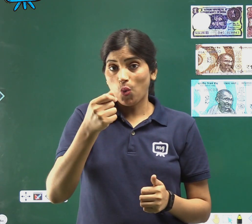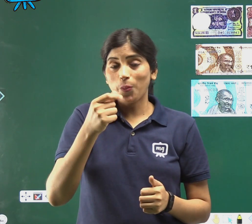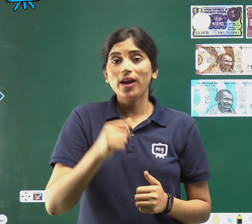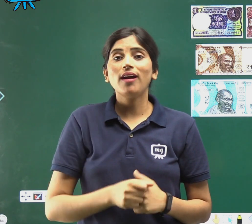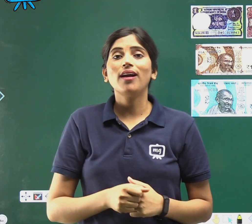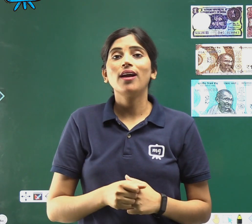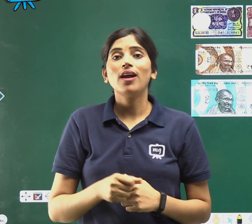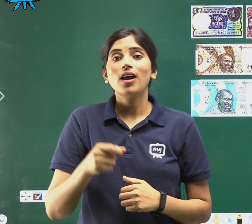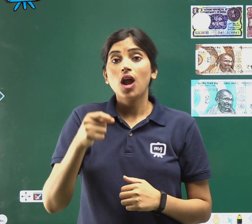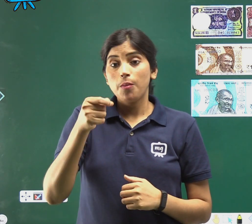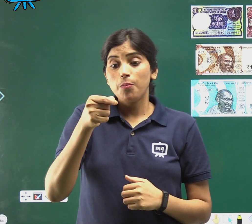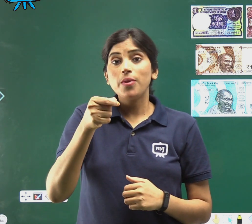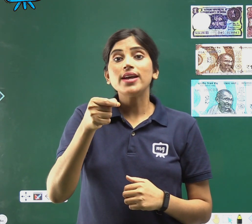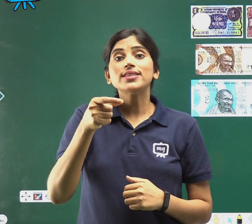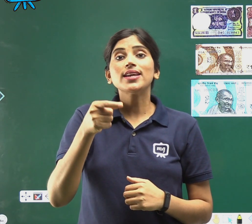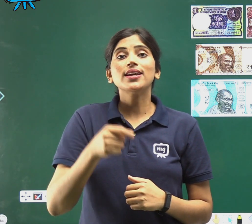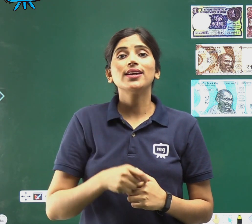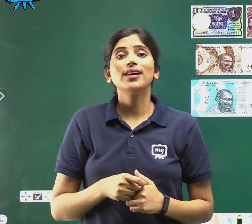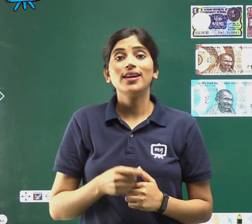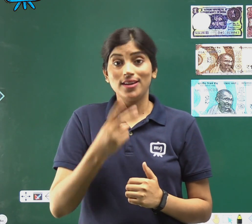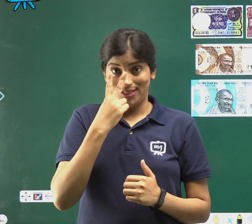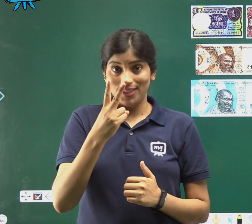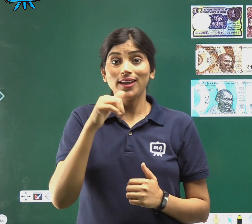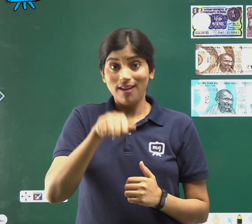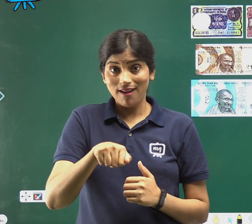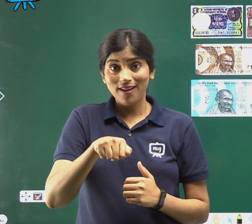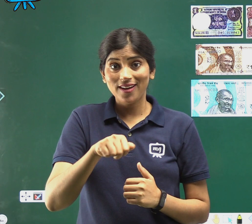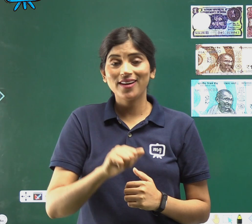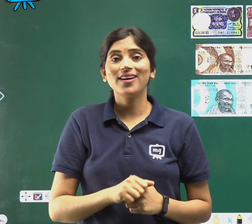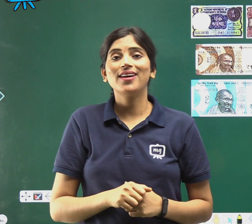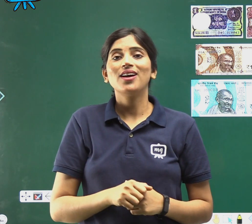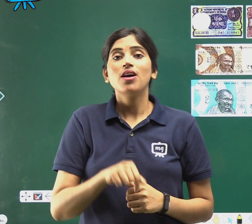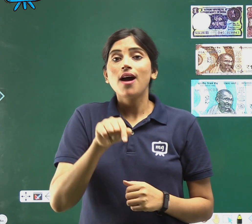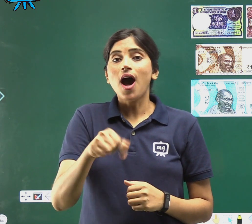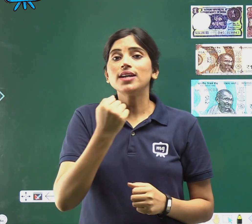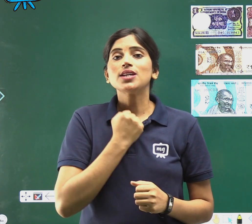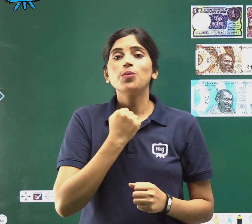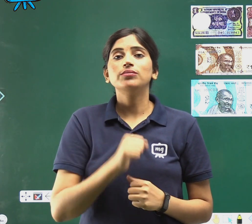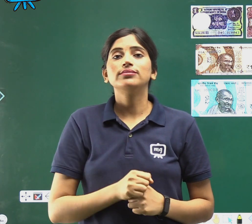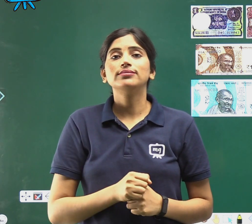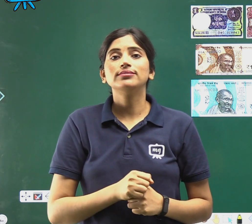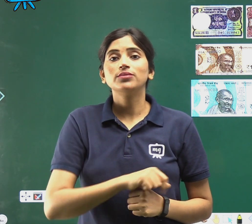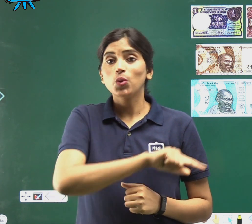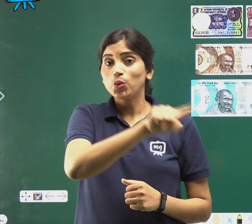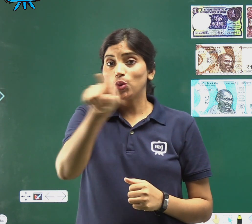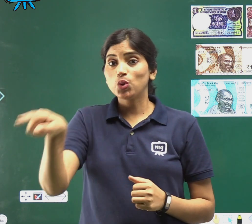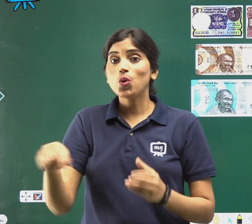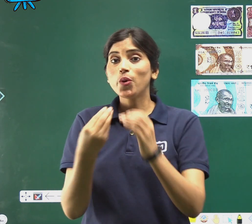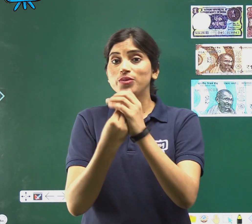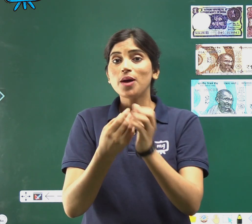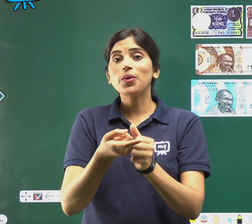रुपए, पैसे देखे हैं। आज हम आप सबको